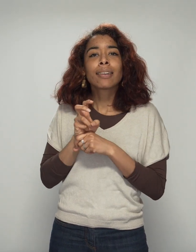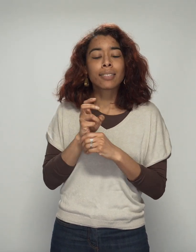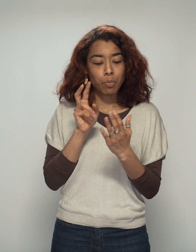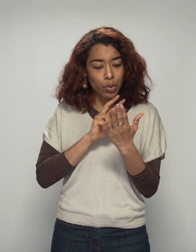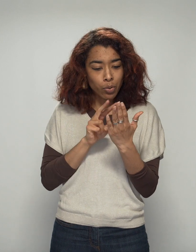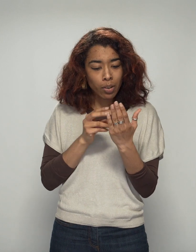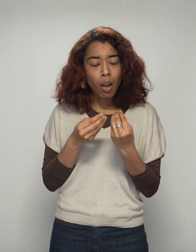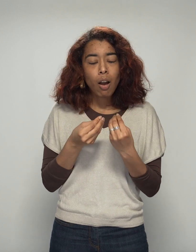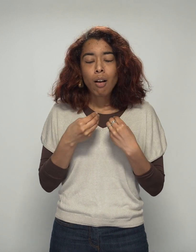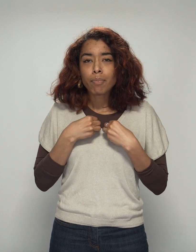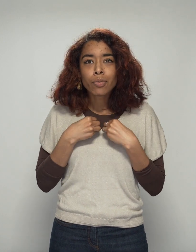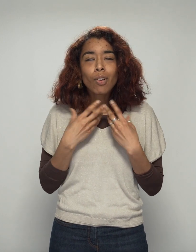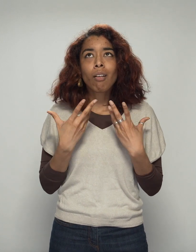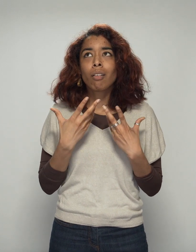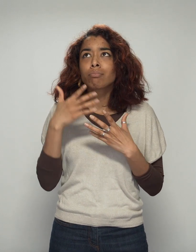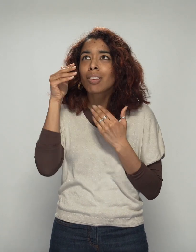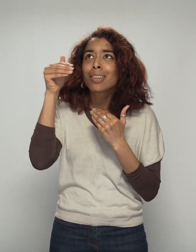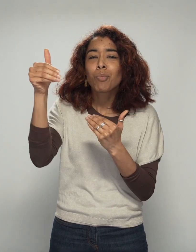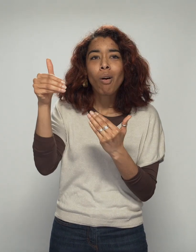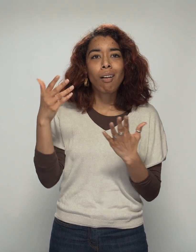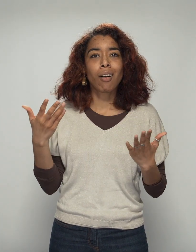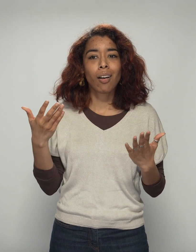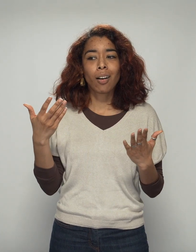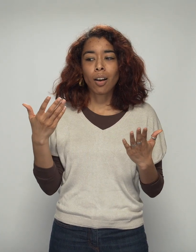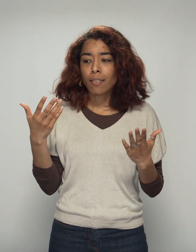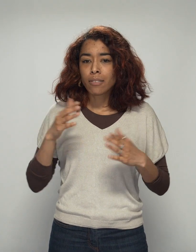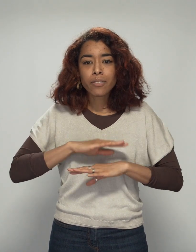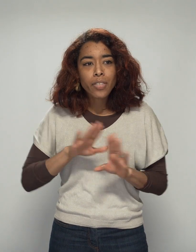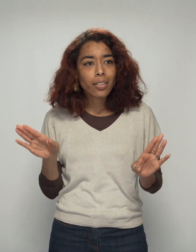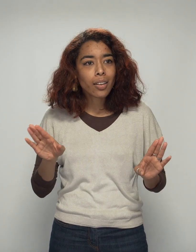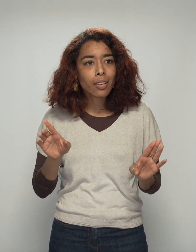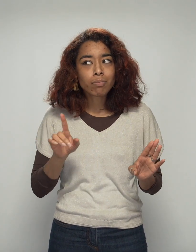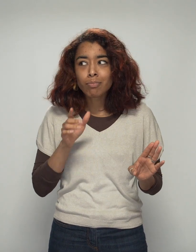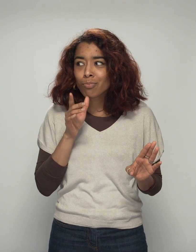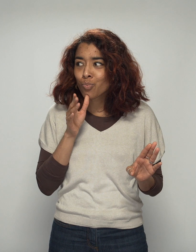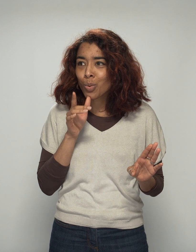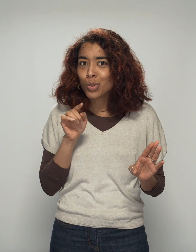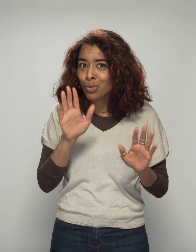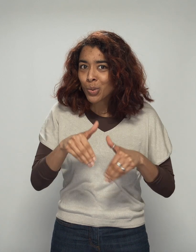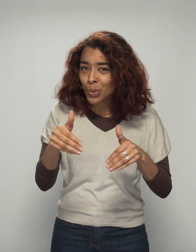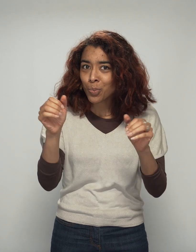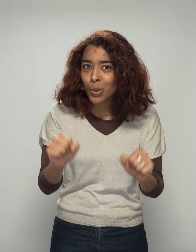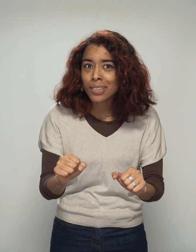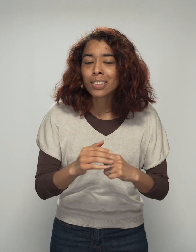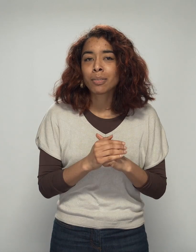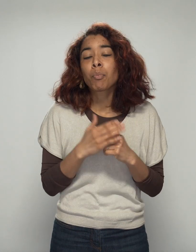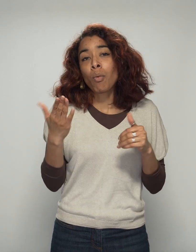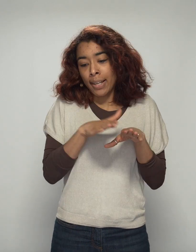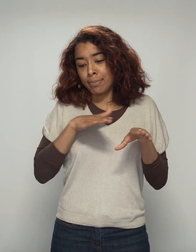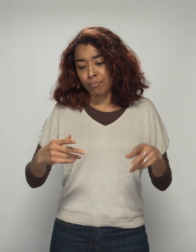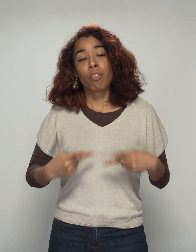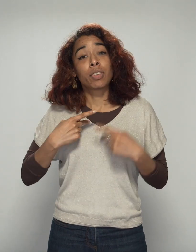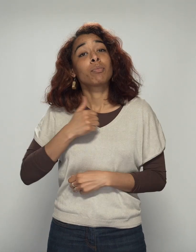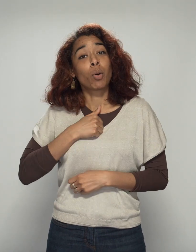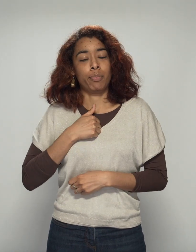et ça m'a redonné vraiment beaucoup d'espérance en fait. Et je me suis dit peut-être que tout n'est pas fini. Après, j'ai vécu ma propre vie,